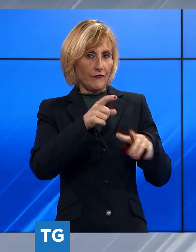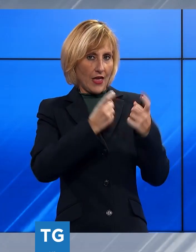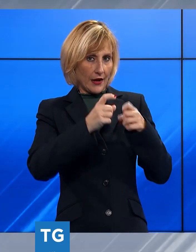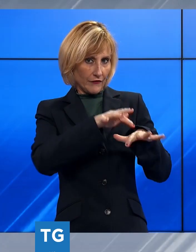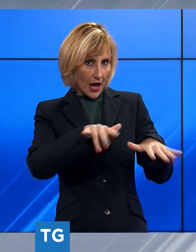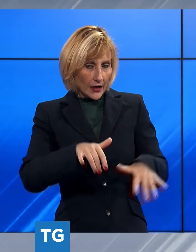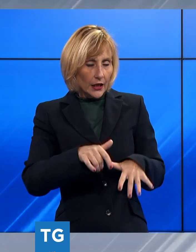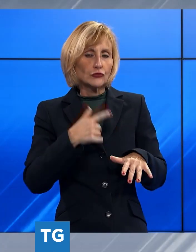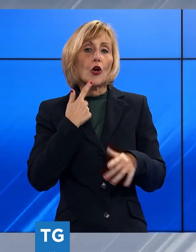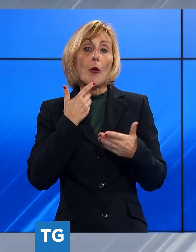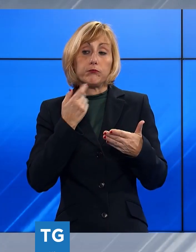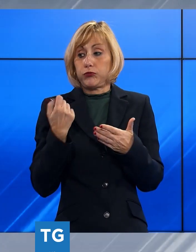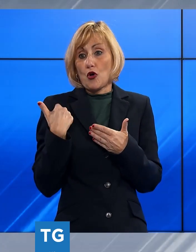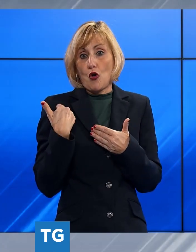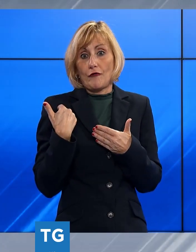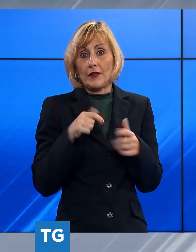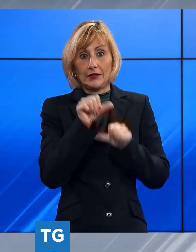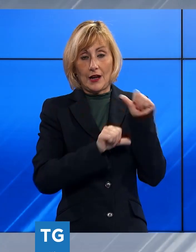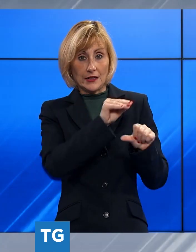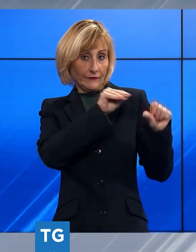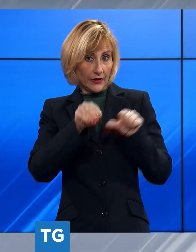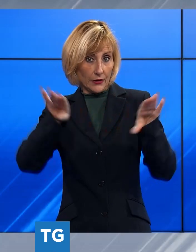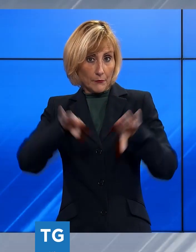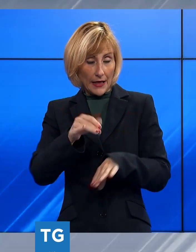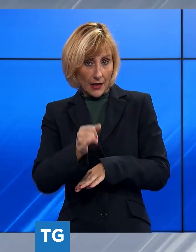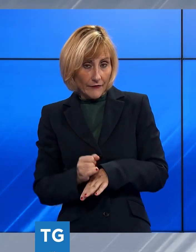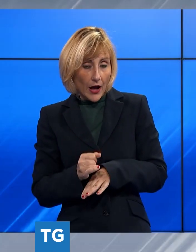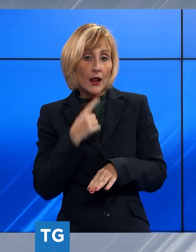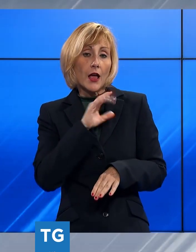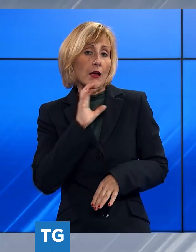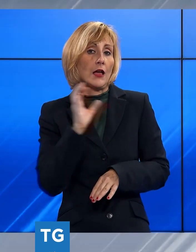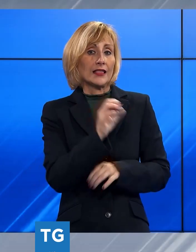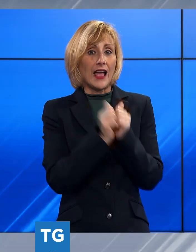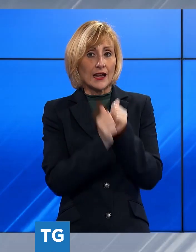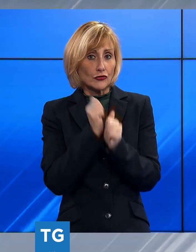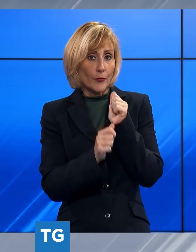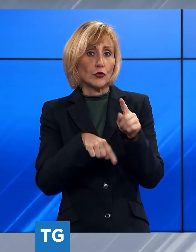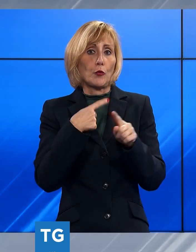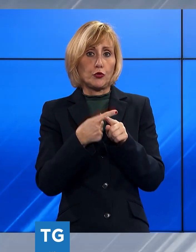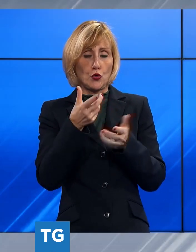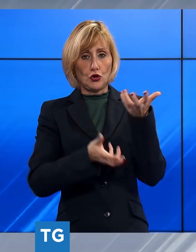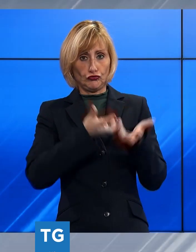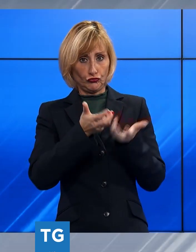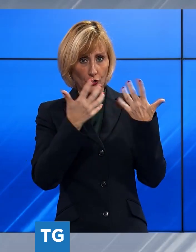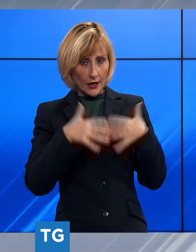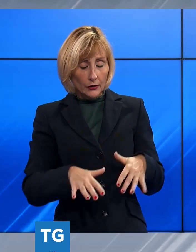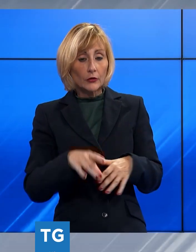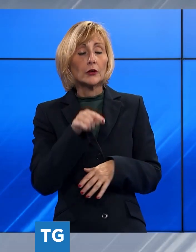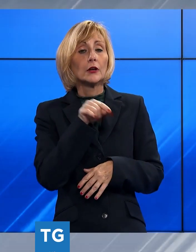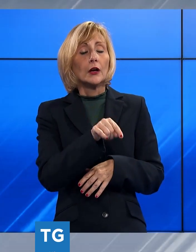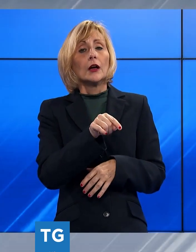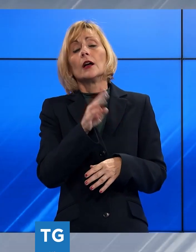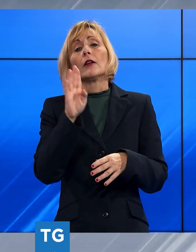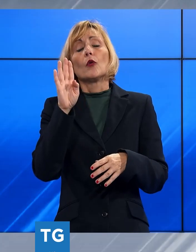indagini è stato denunciato dai carabinieri per il reato di danneggiamento seguito da incendio dagli accertamenti emerso che la vittima e